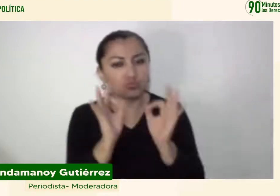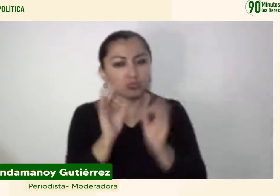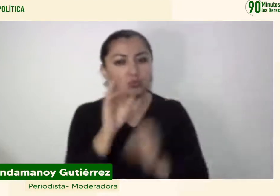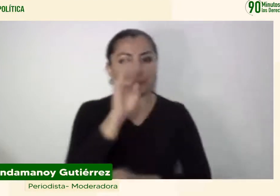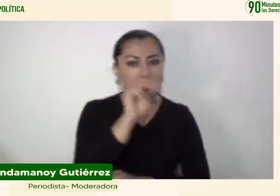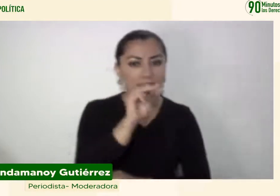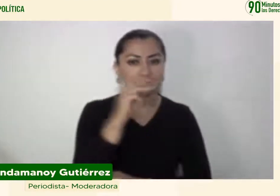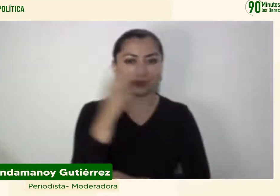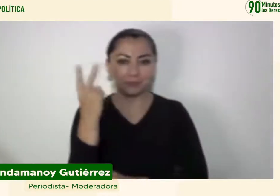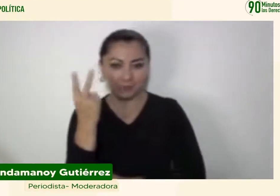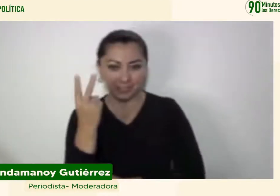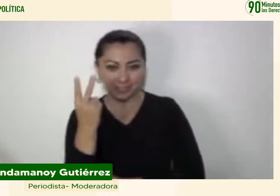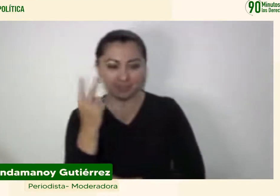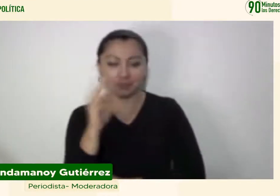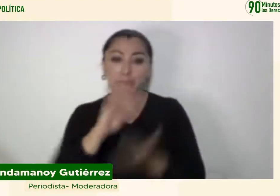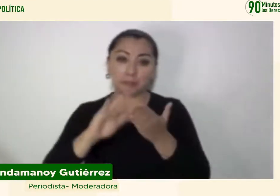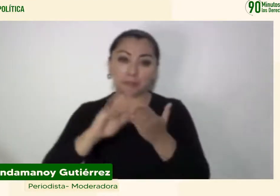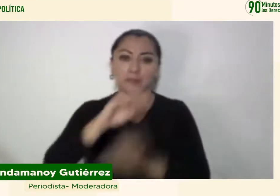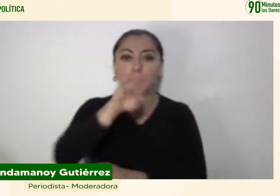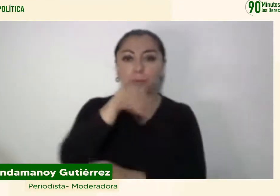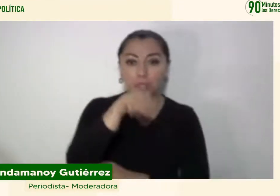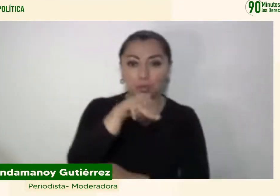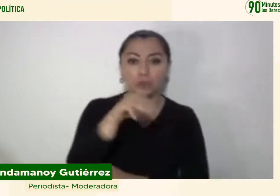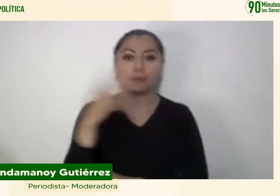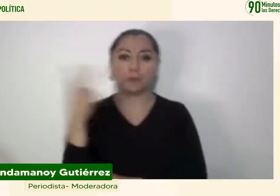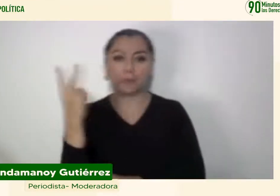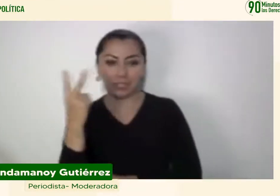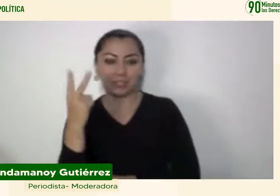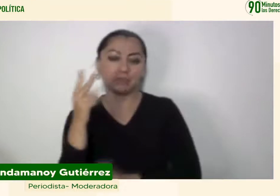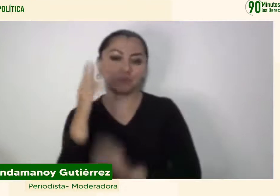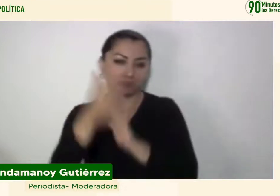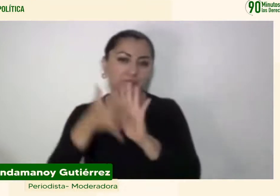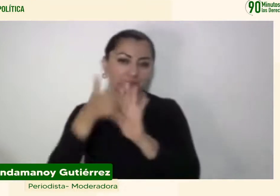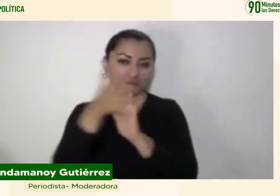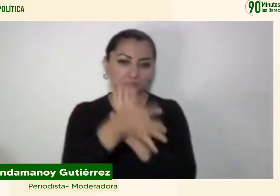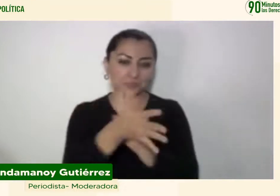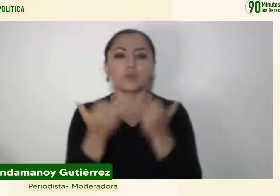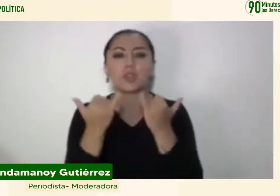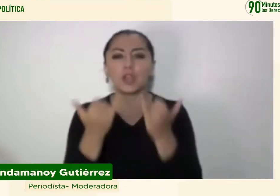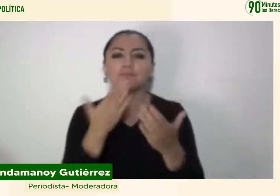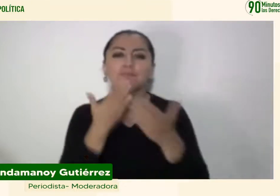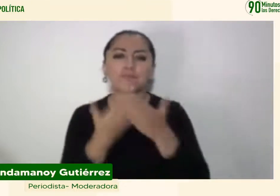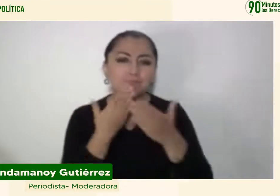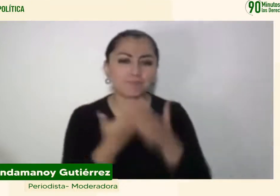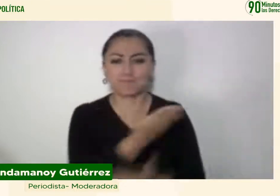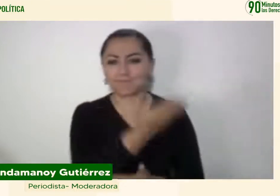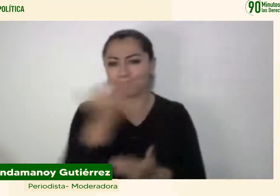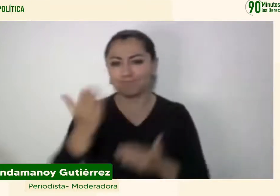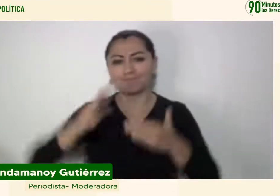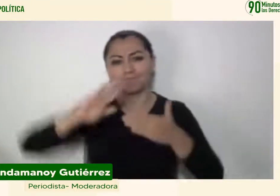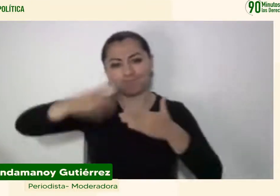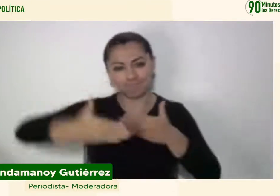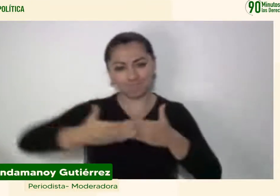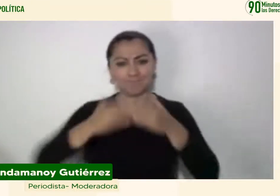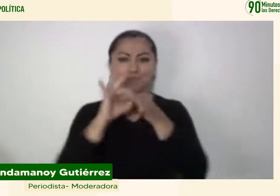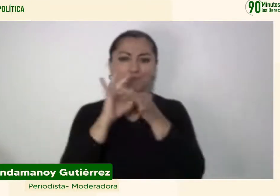sordas espero que no falten los miércoles y los viernes a noti señales muchas gracias a todos